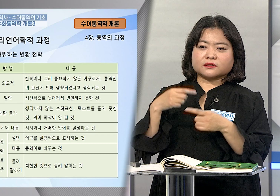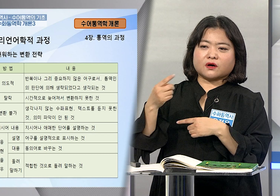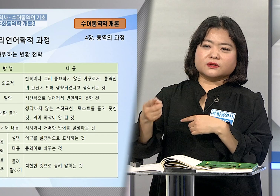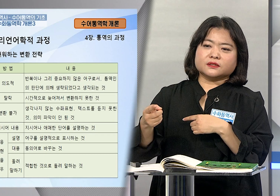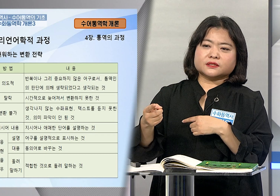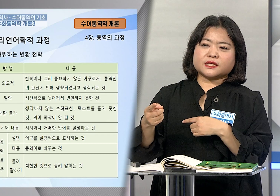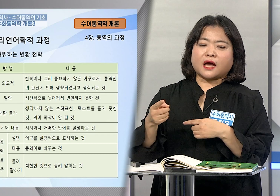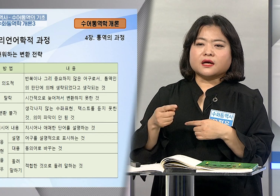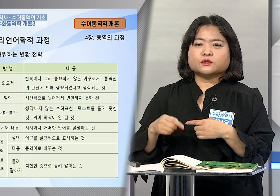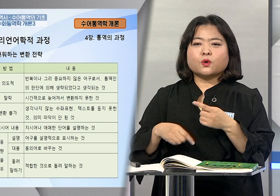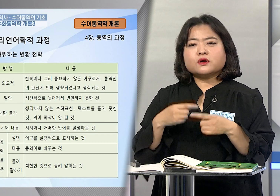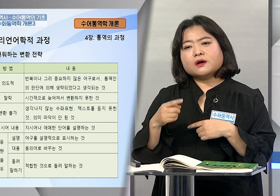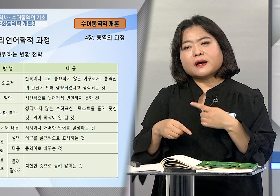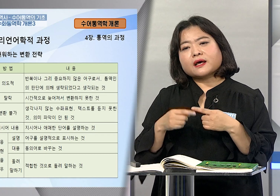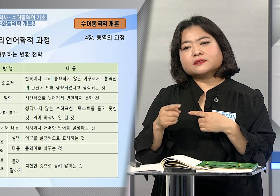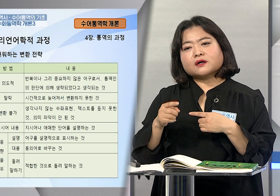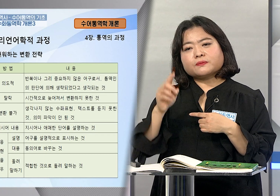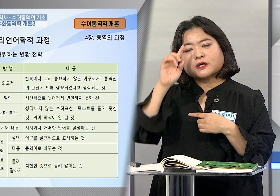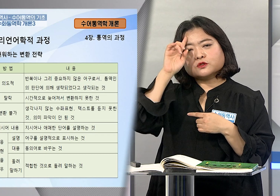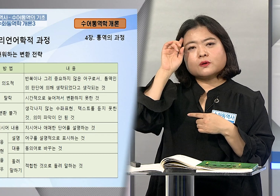거. 자, 돌려 말하는 거, 바꾸어